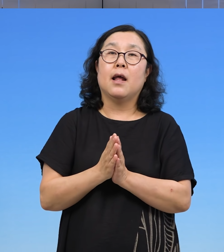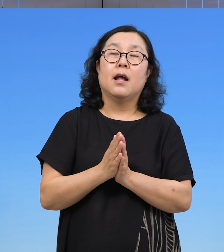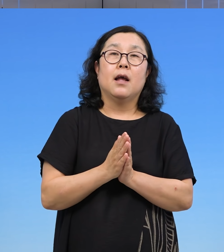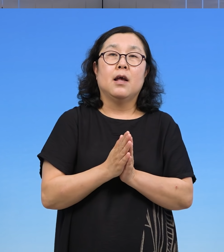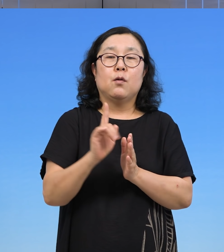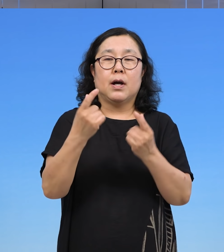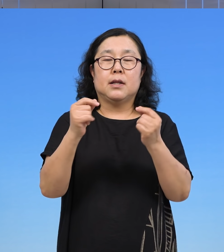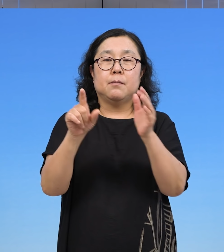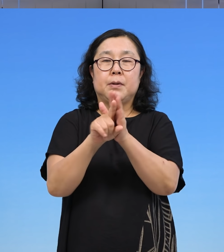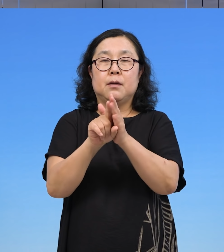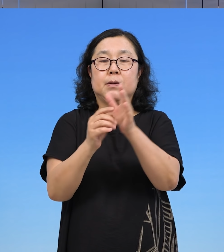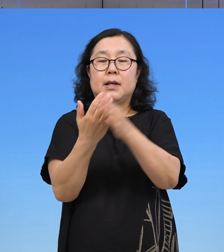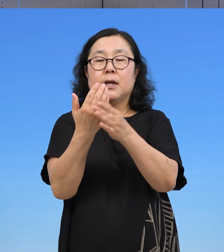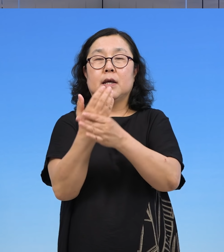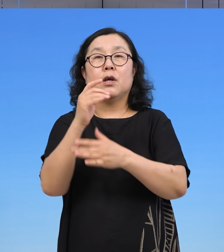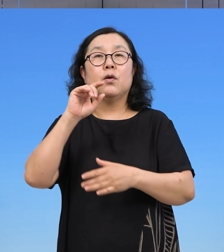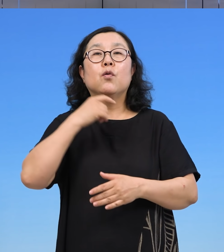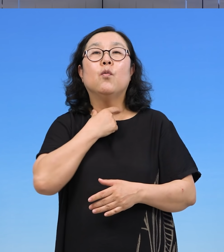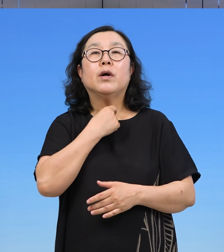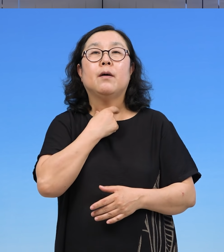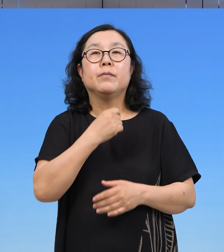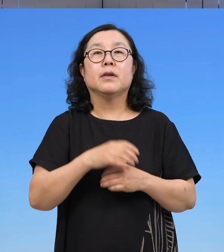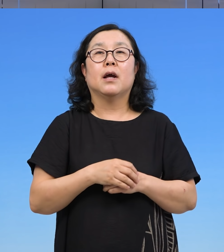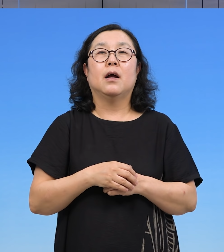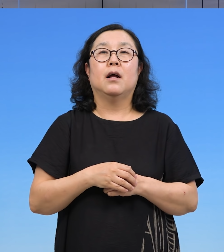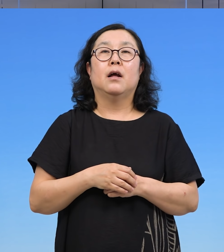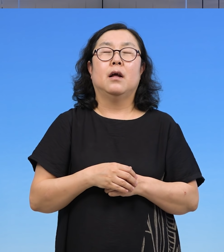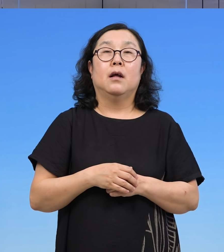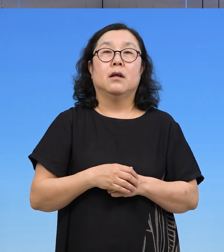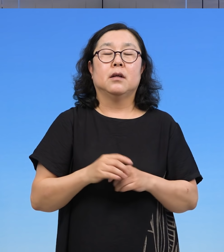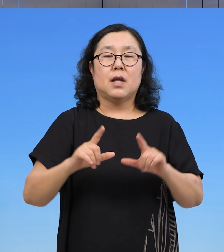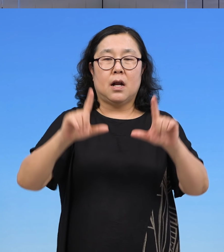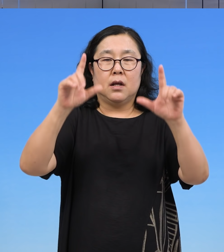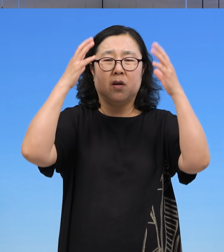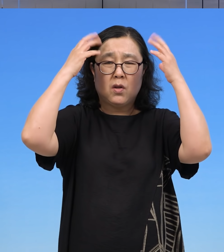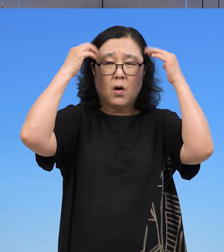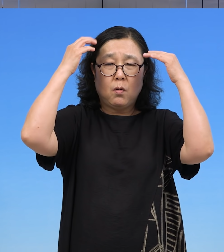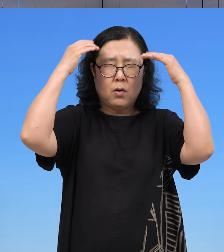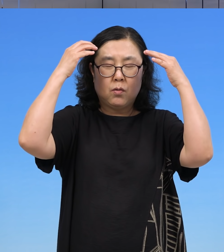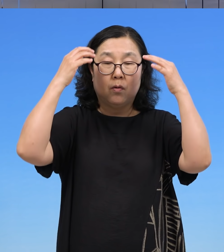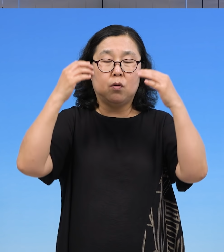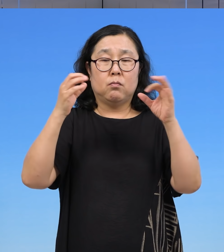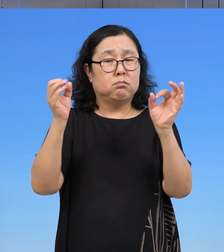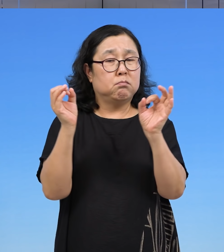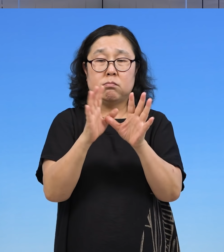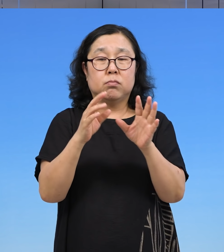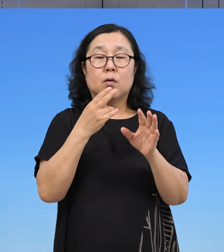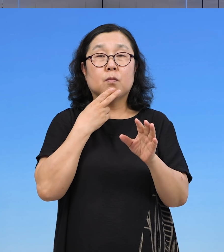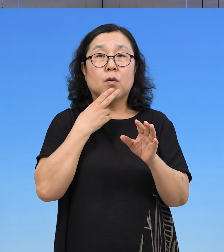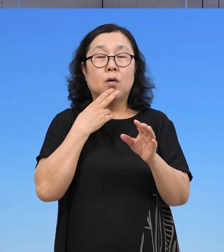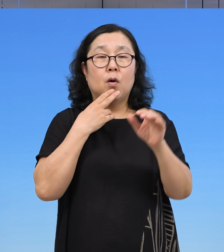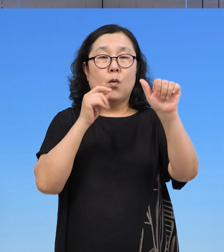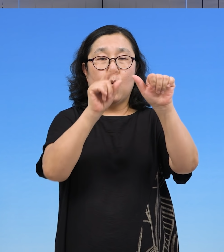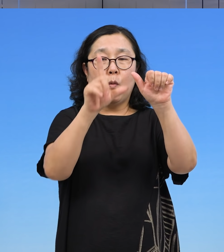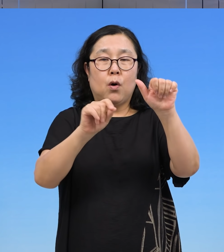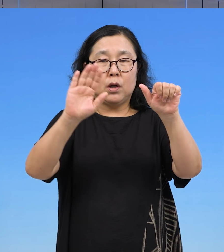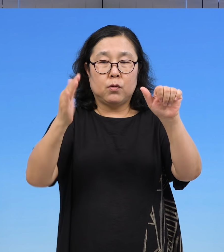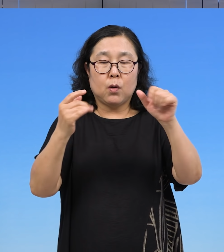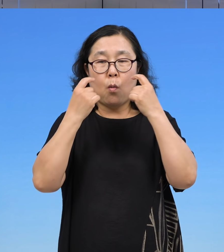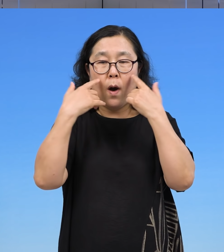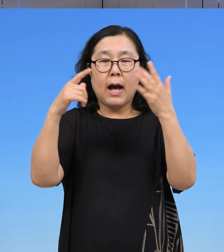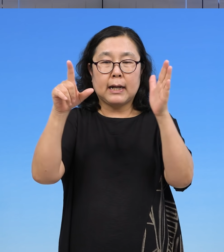코로나19가 계속되고 있습니다 겨울에는 이제 날 더워지면 없어질 거라 그러더니 5월달 들어와서 확진자가